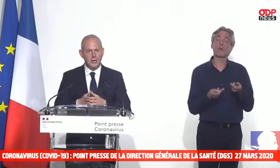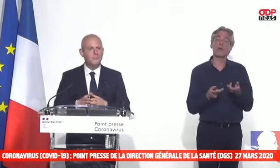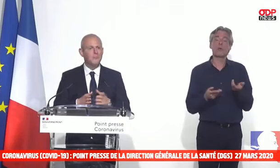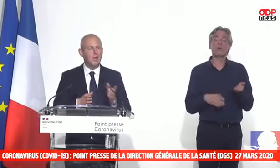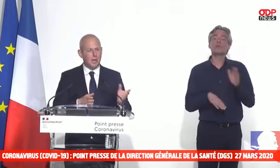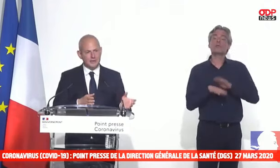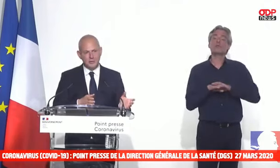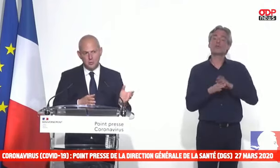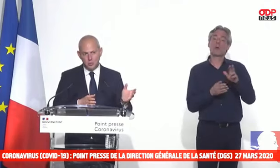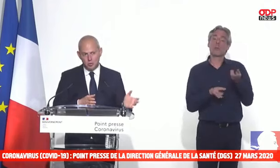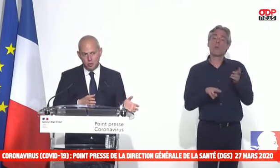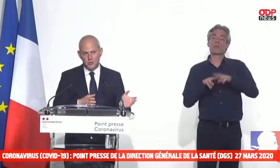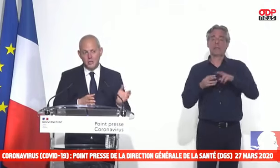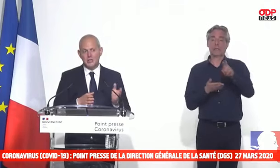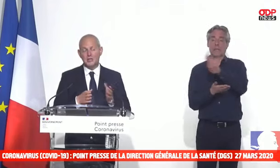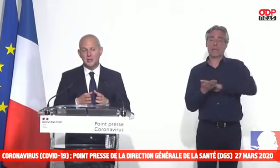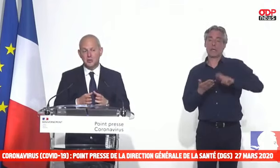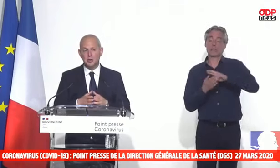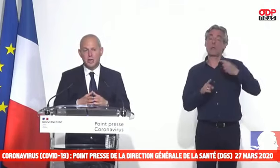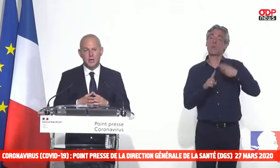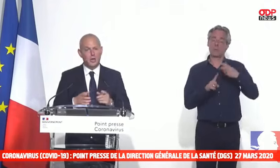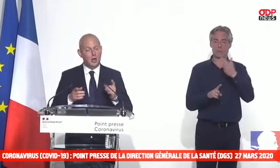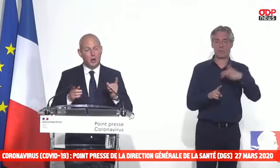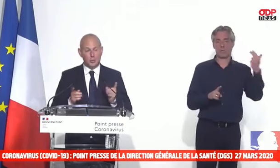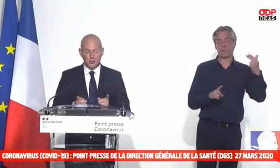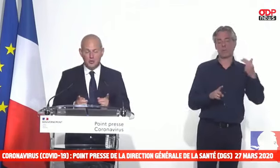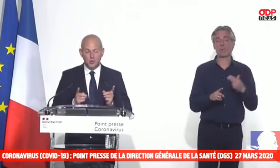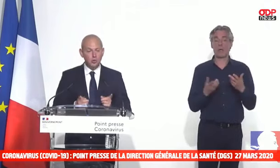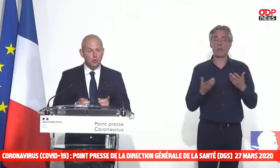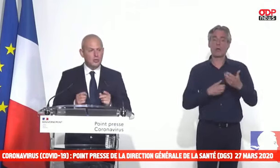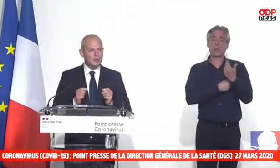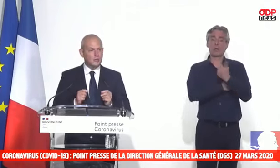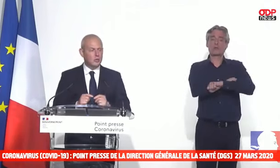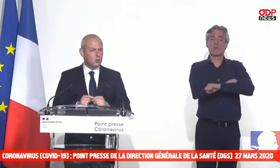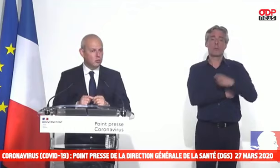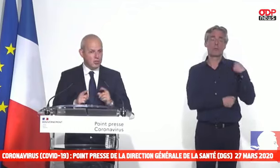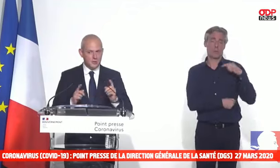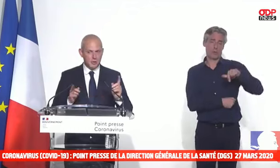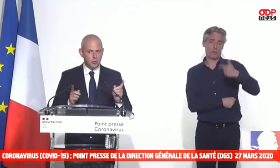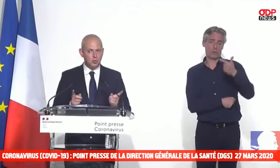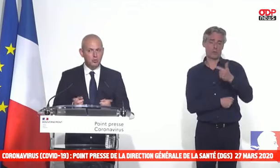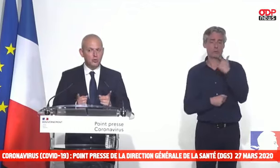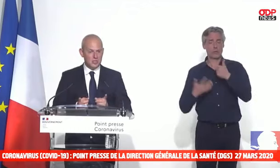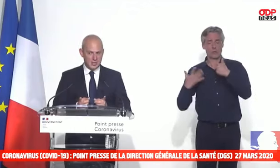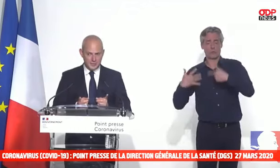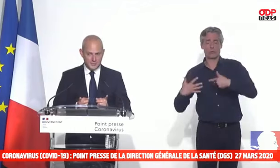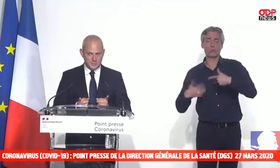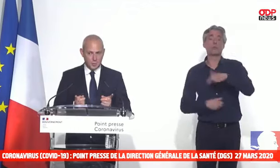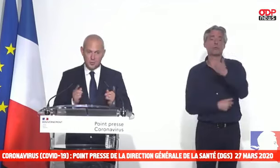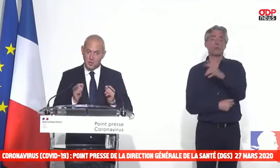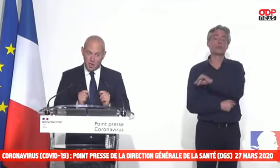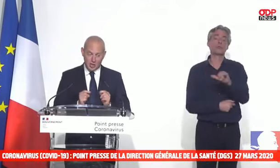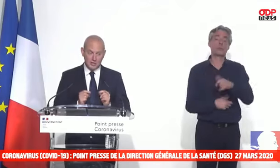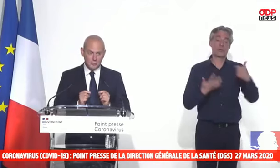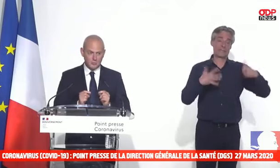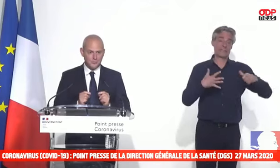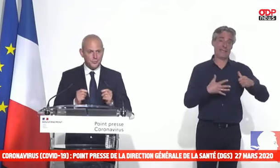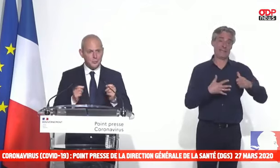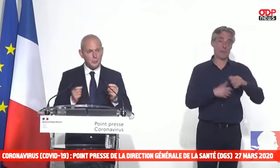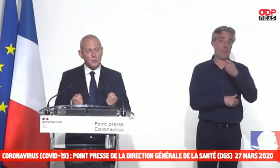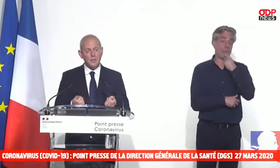régionale ainsi que d'une surmortalité nationale en semaine 12. La semaine 12, c'est la semaine du 12 au 16, donc c'est très